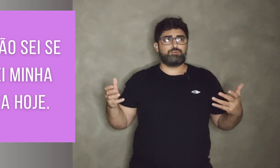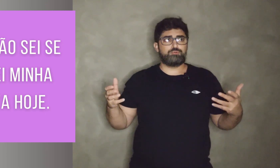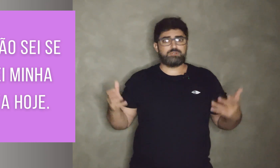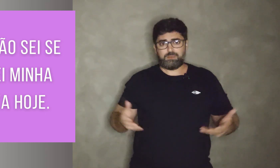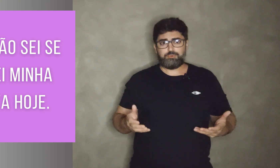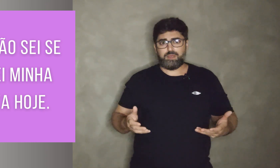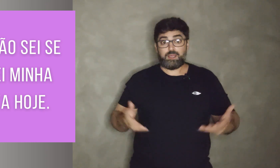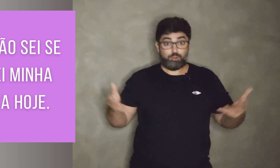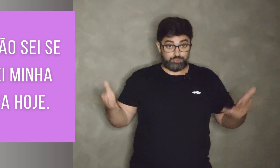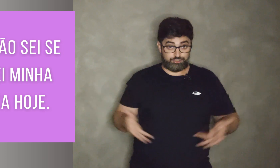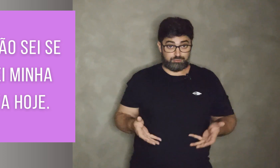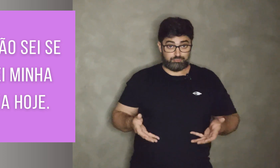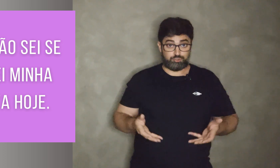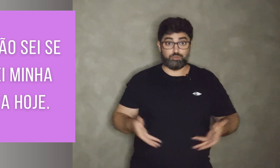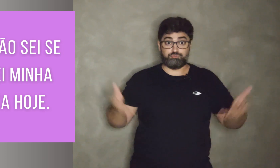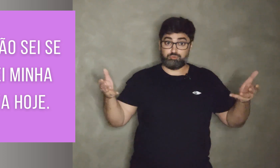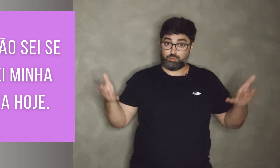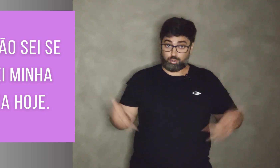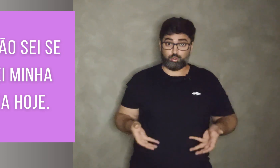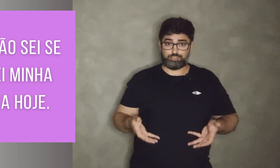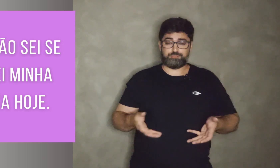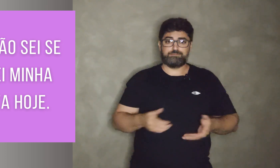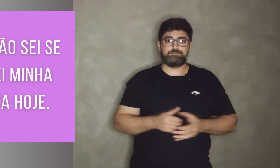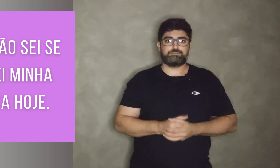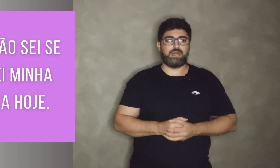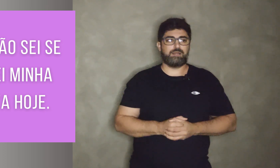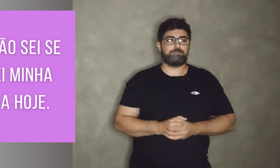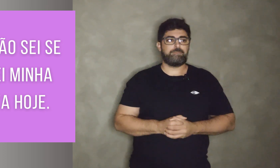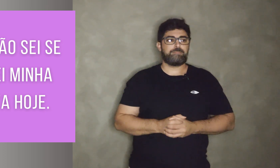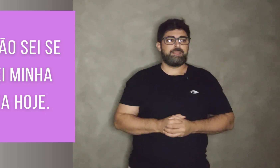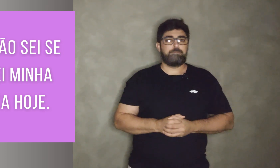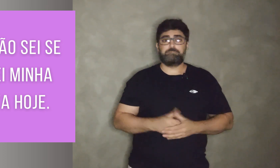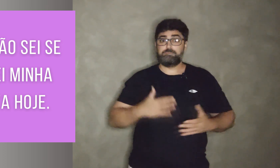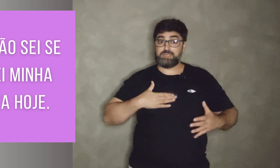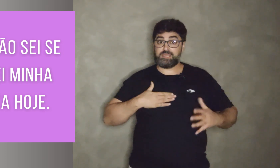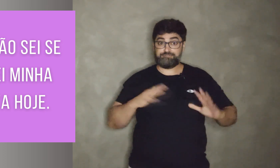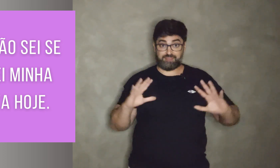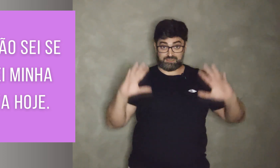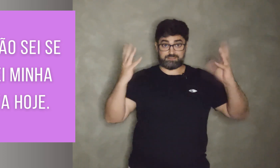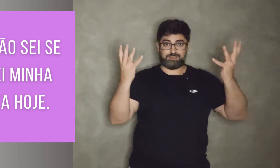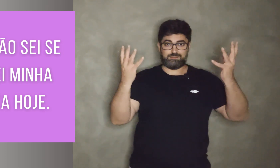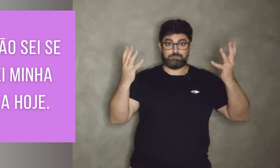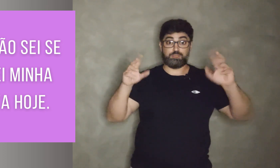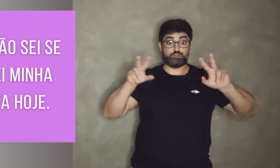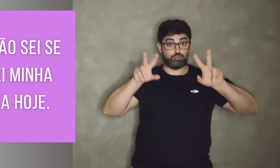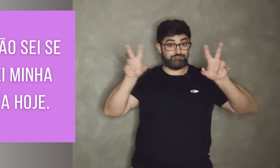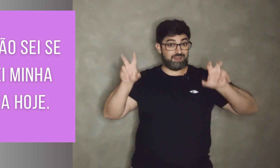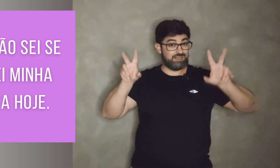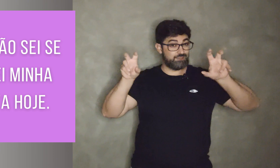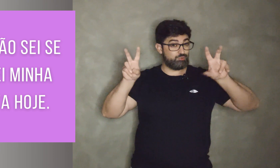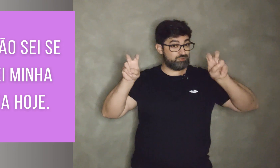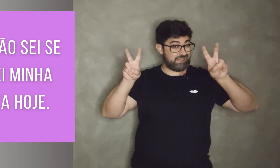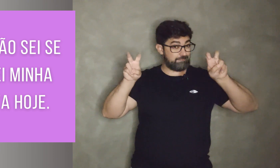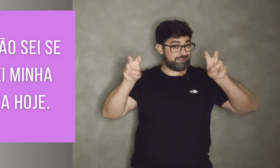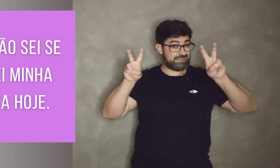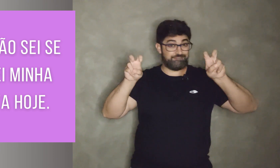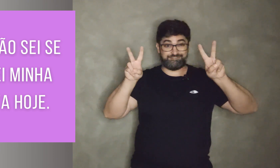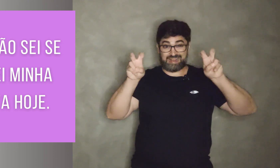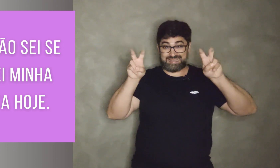O tempo é hoje. De novo, hoje, tá? Minha festa. Porque eu estou falando o tema da